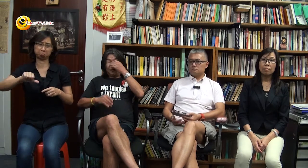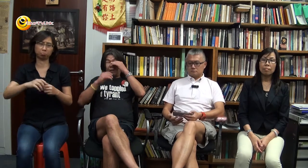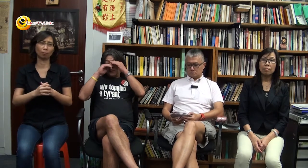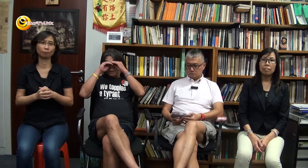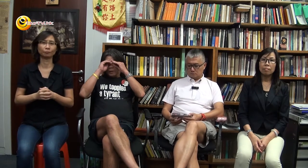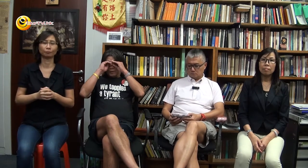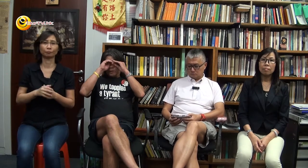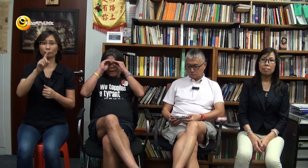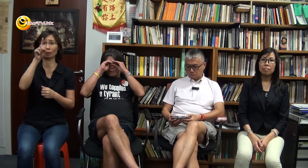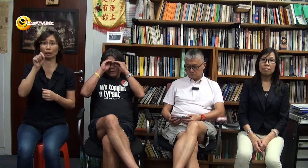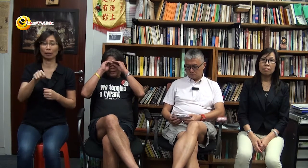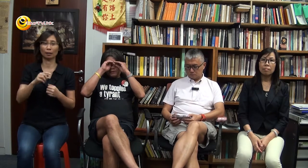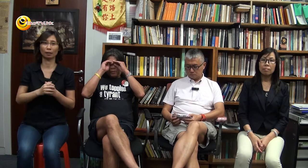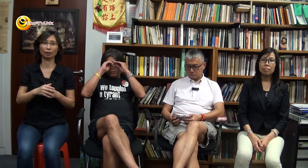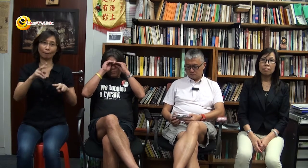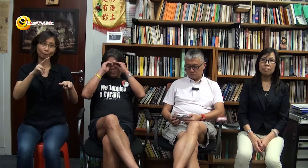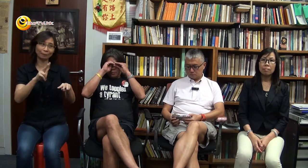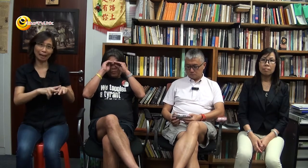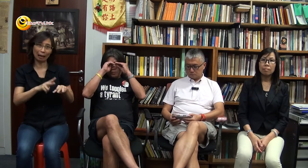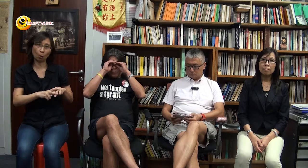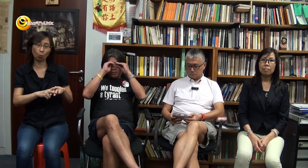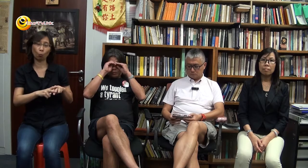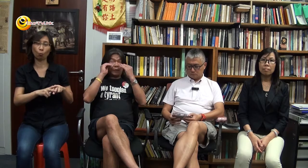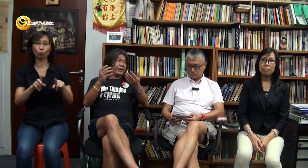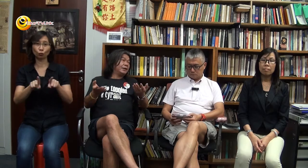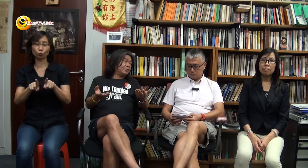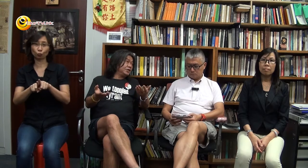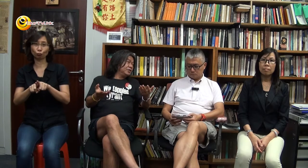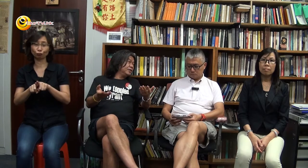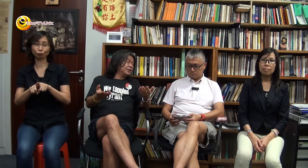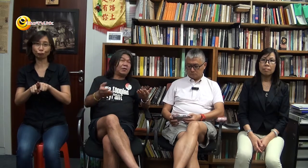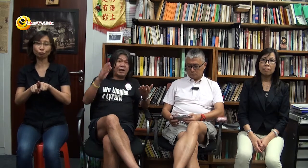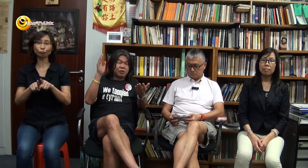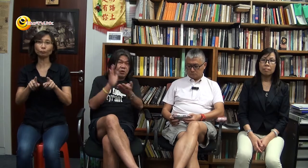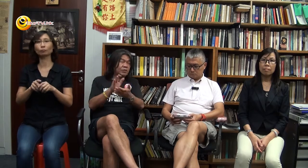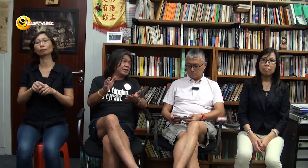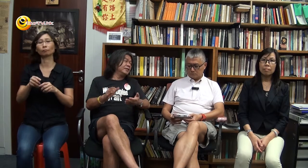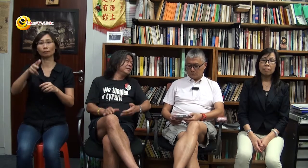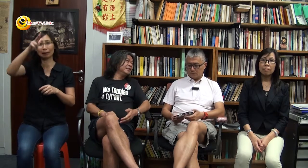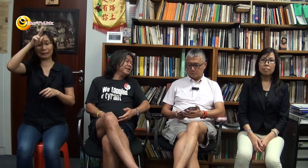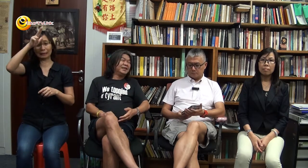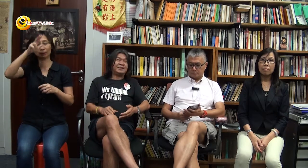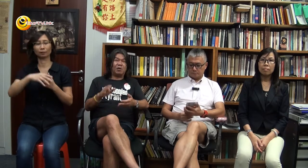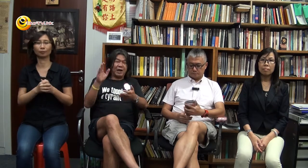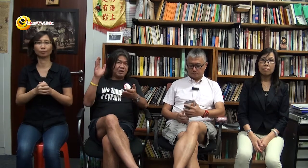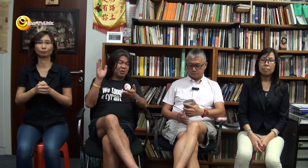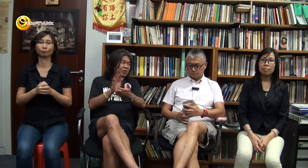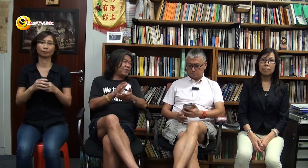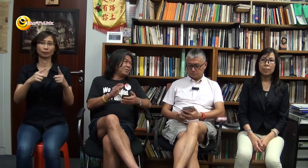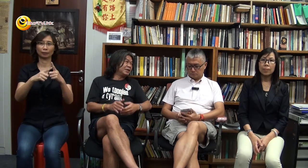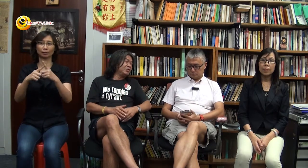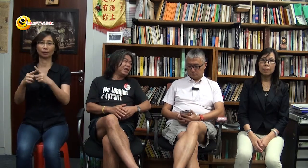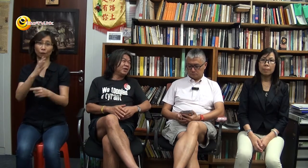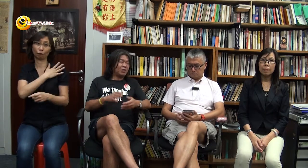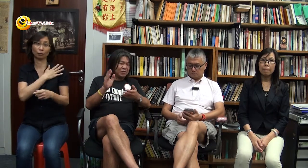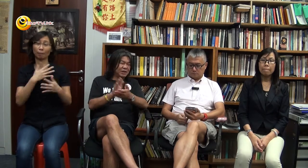話內地及政制事務局做乜嘢咧？譚志源就係、是、做統戰，就係、是、要同國